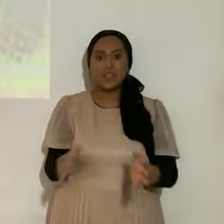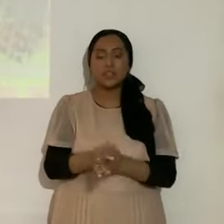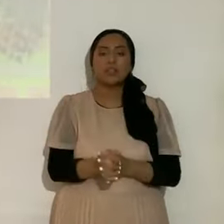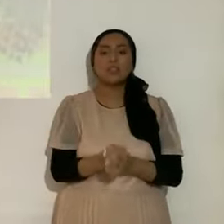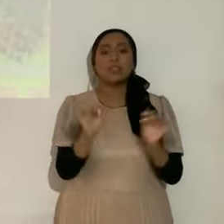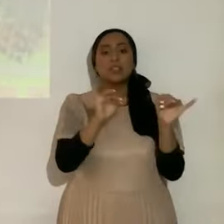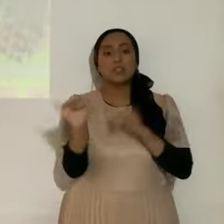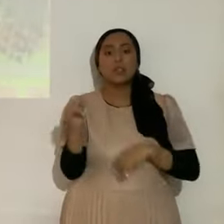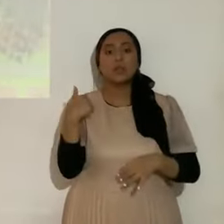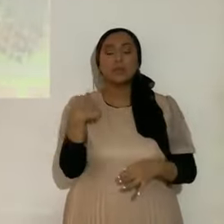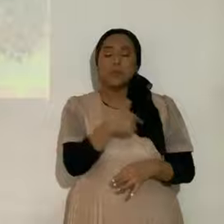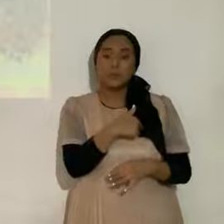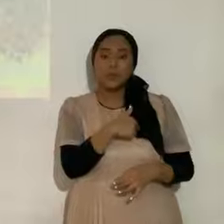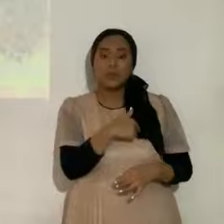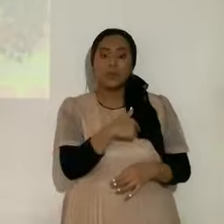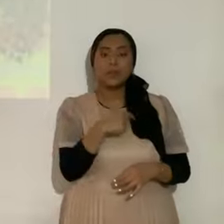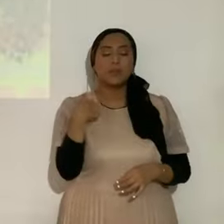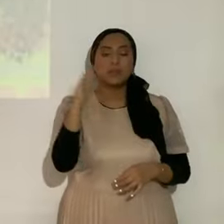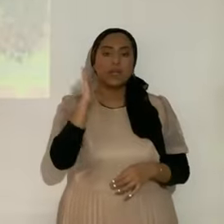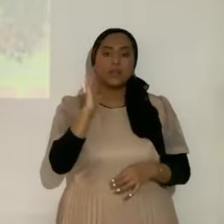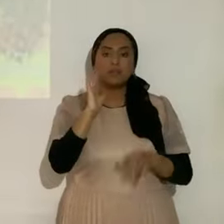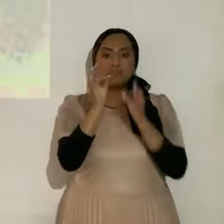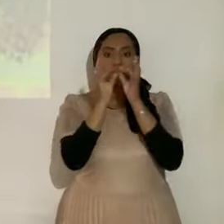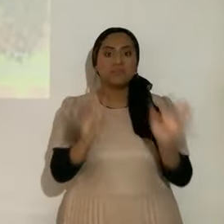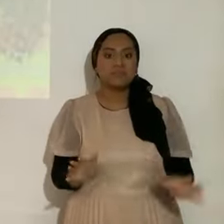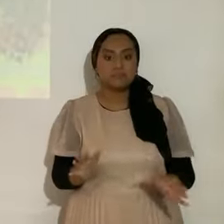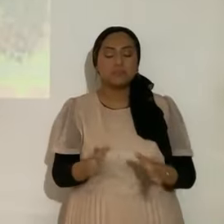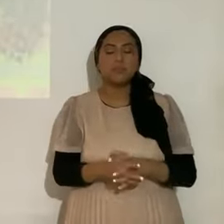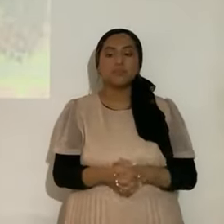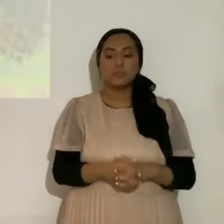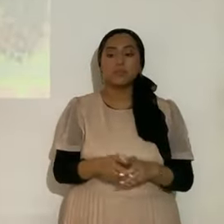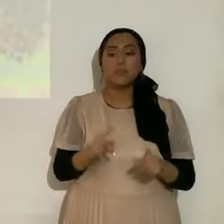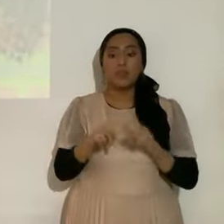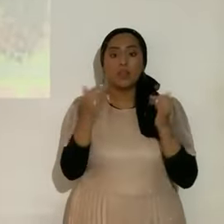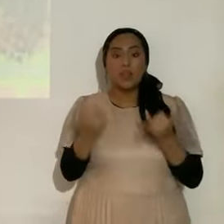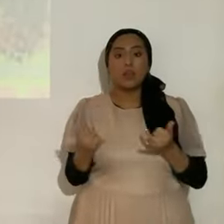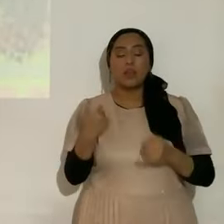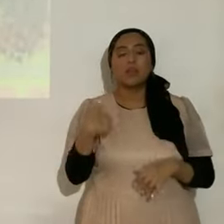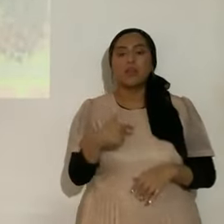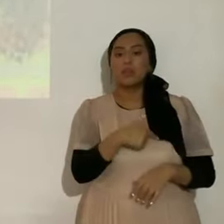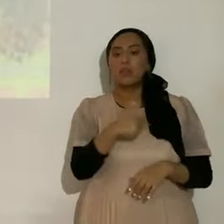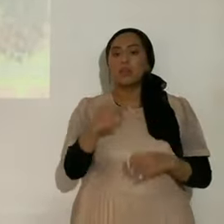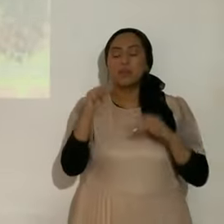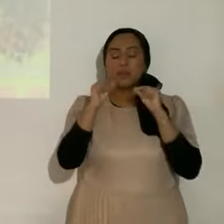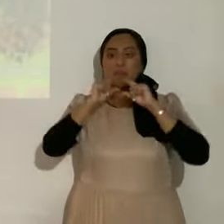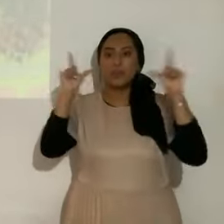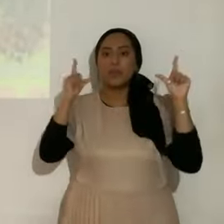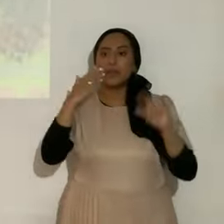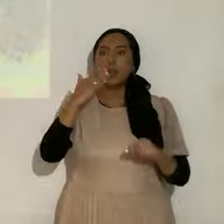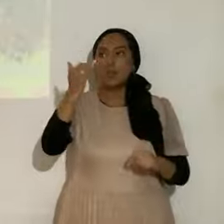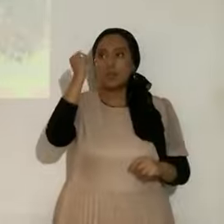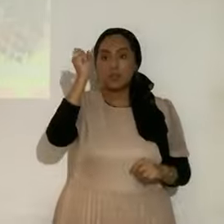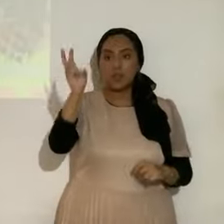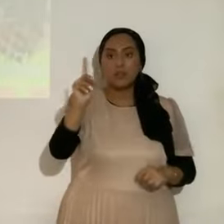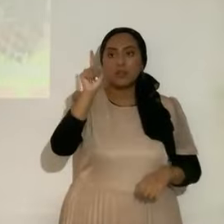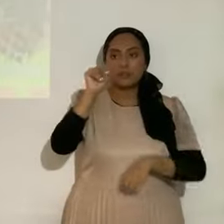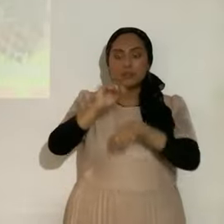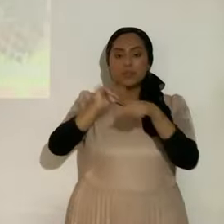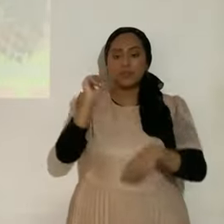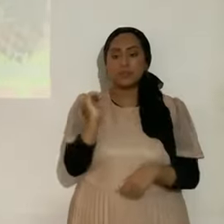Así estábamos nosotros, estábamos en la vanidad. Pero realmente nosotros hemos despertado gracias a Yahshua, gracias a Él que nos ha